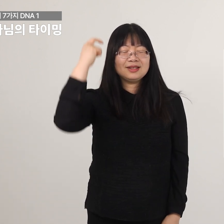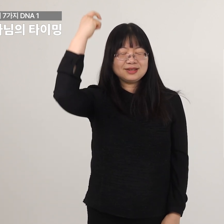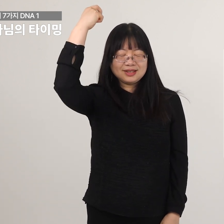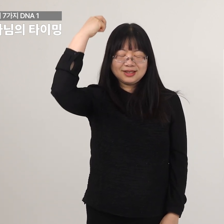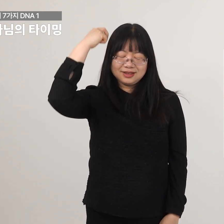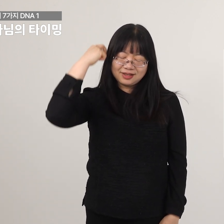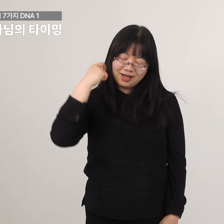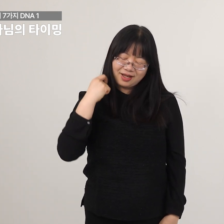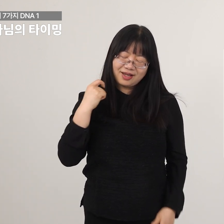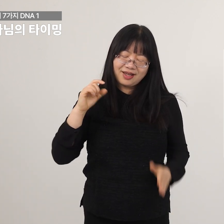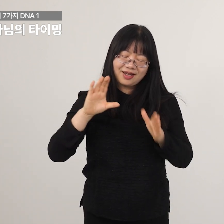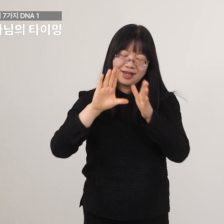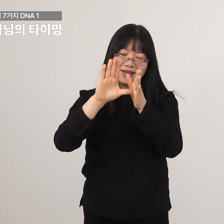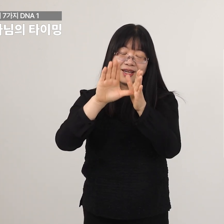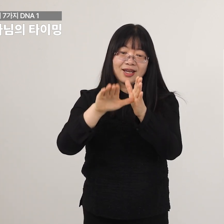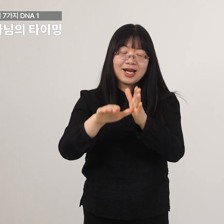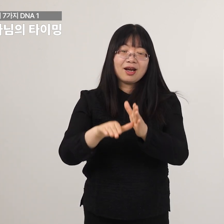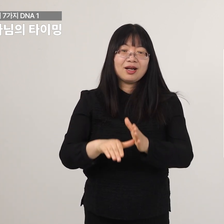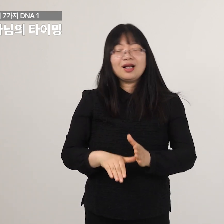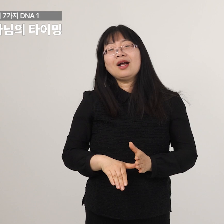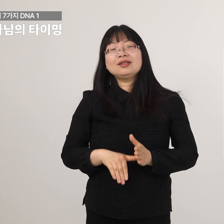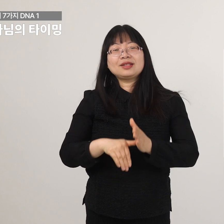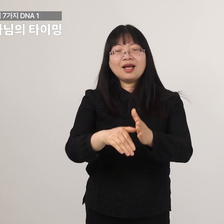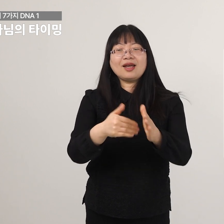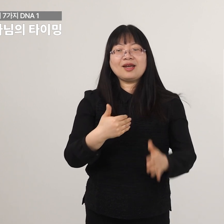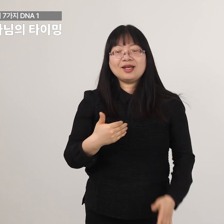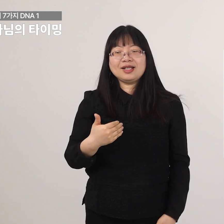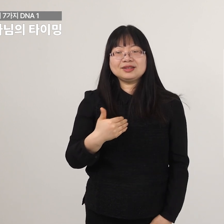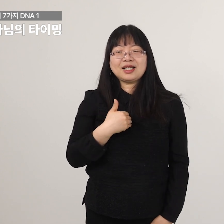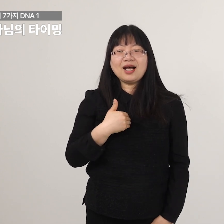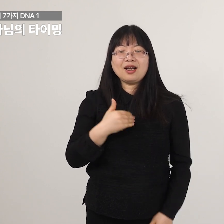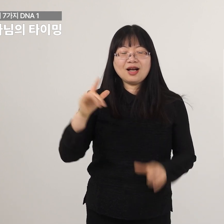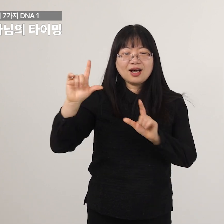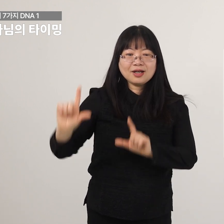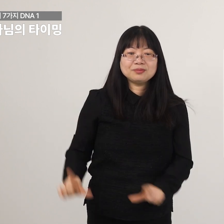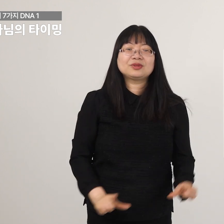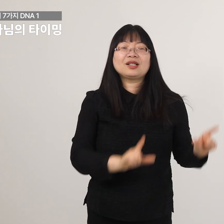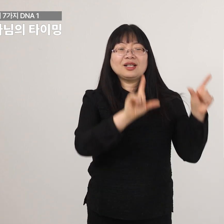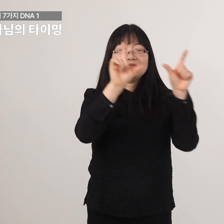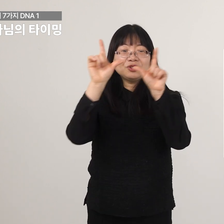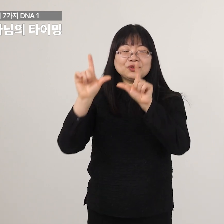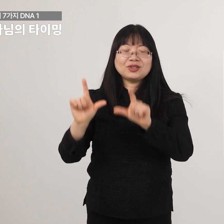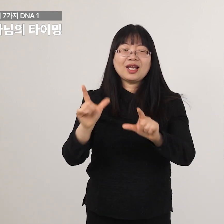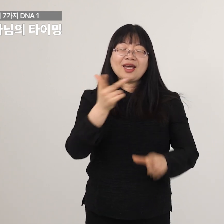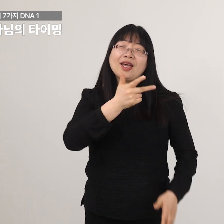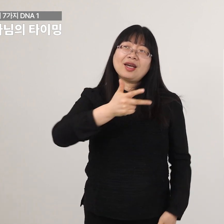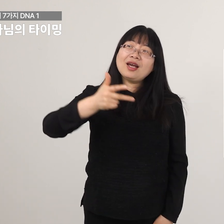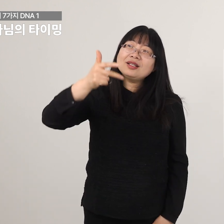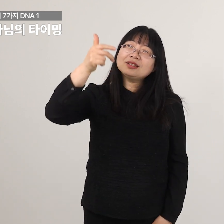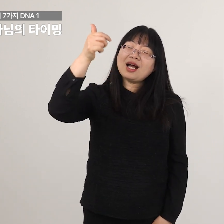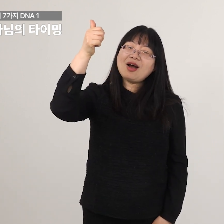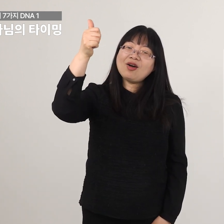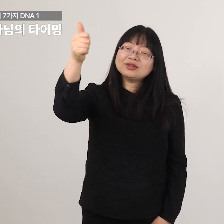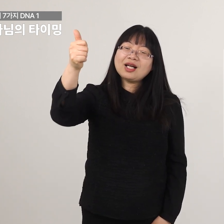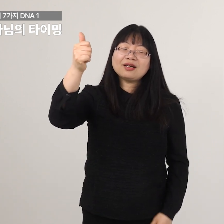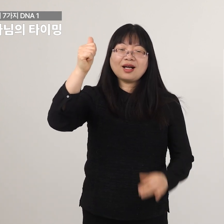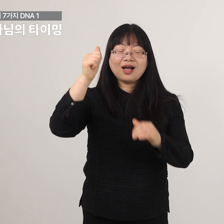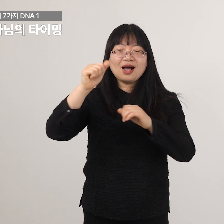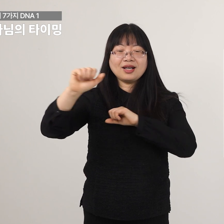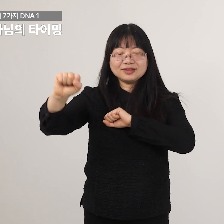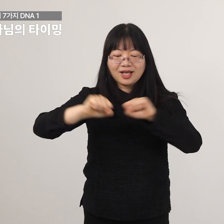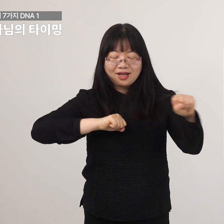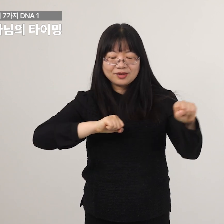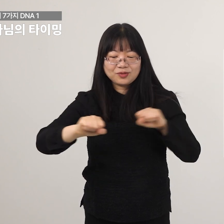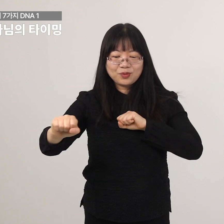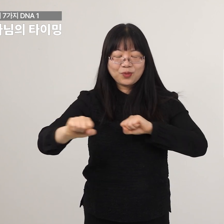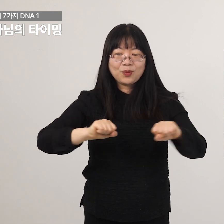하나님을 느낄 때 내 삶은 주의